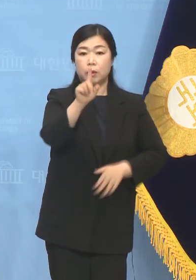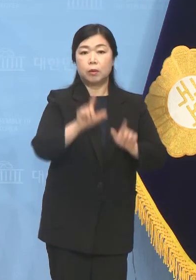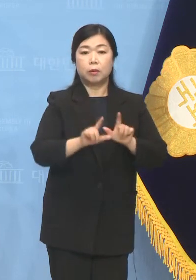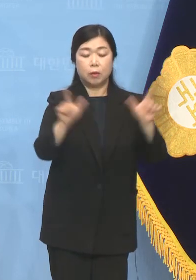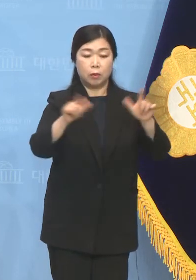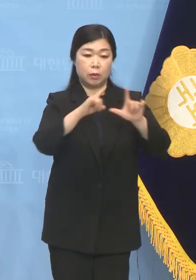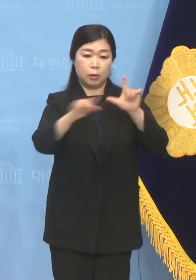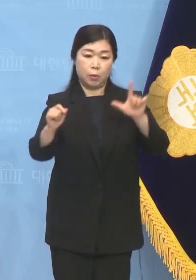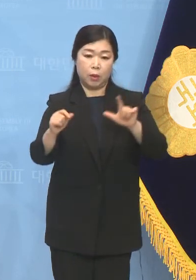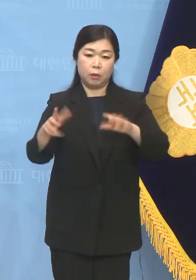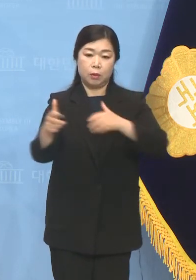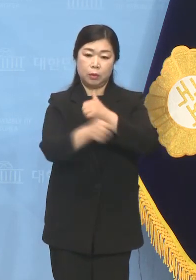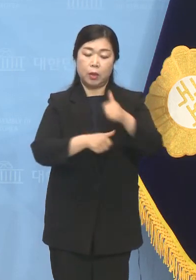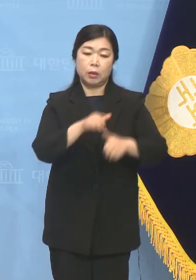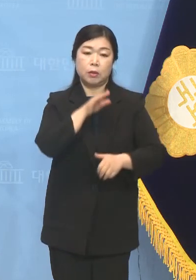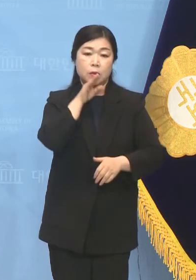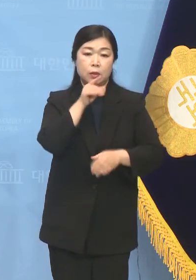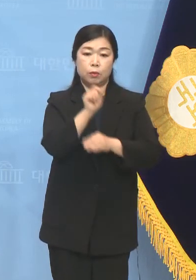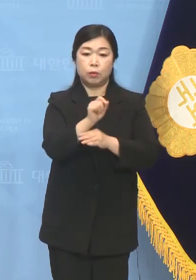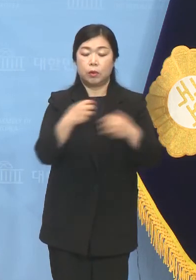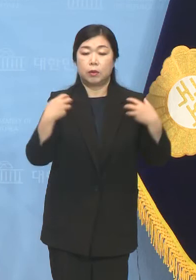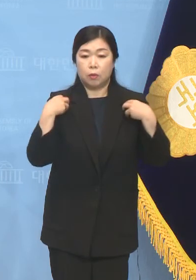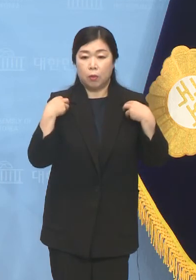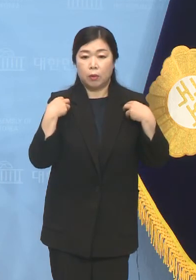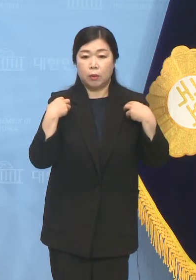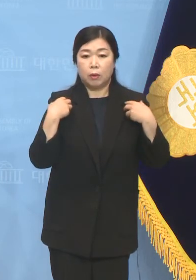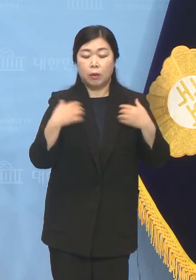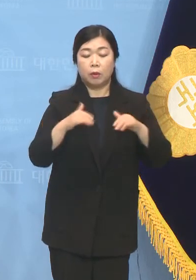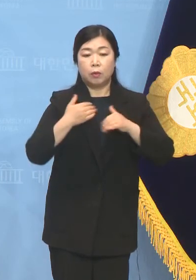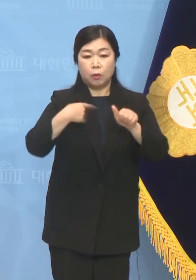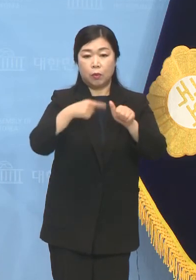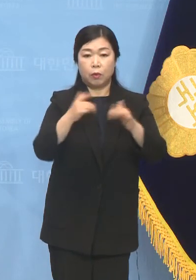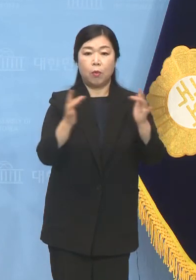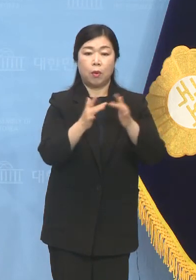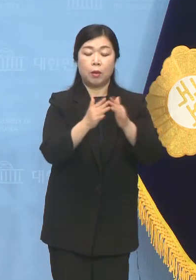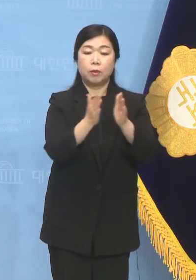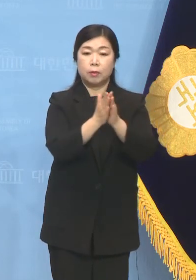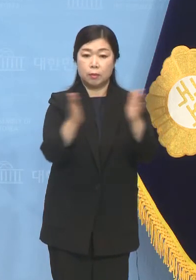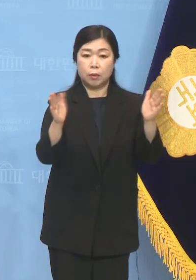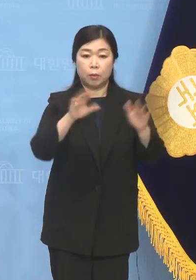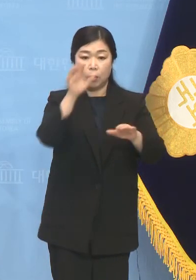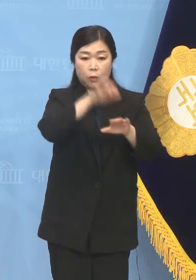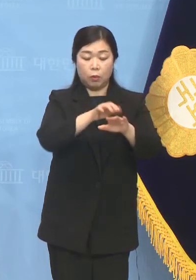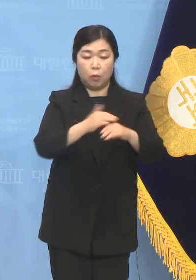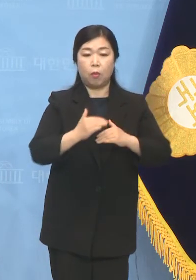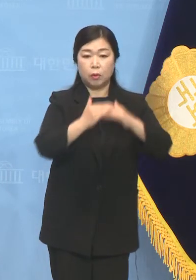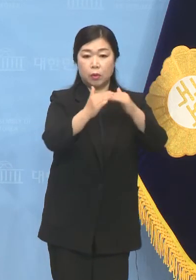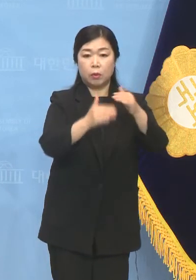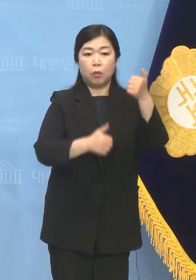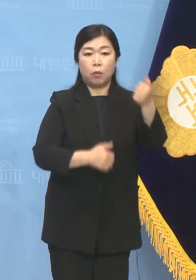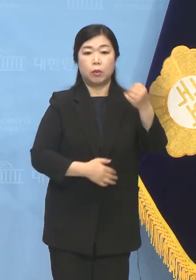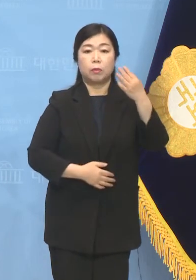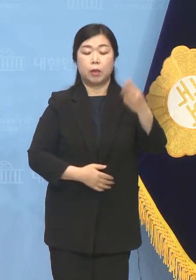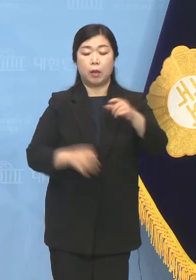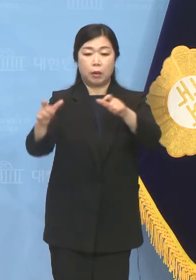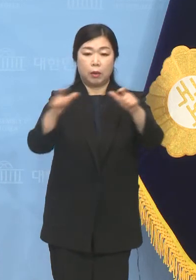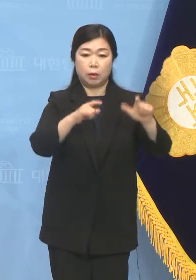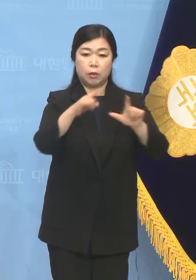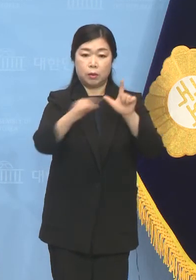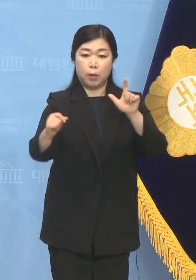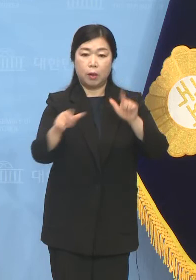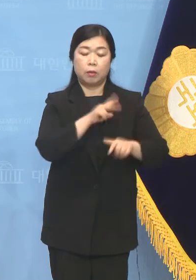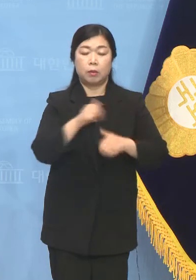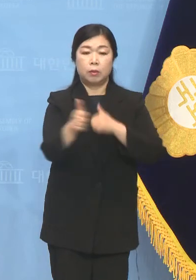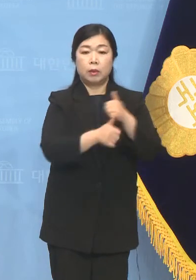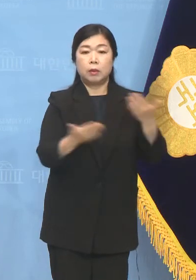2021년도 지방의회 실무직원 과정을 온라인으로 실시합니다. 이번 연수과정은 총 54개